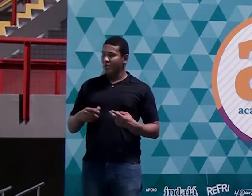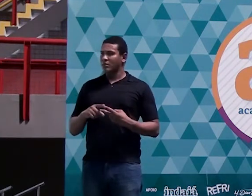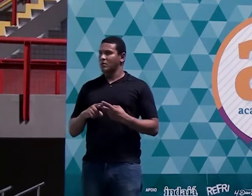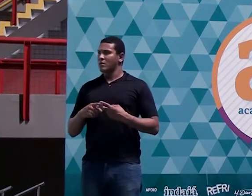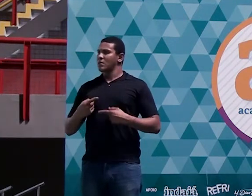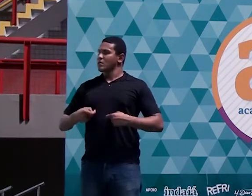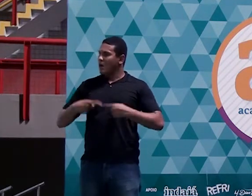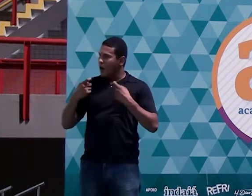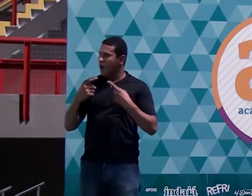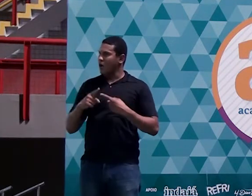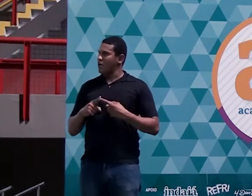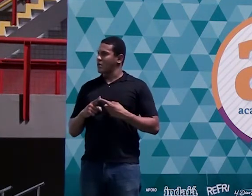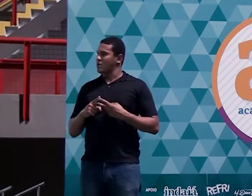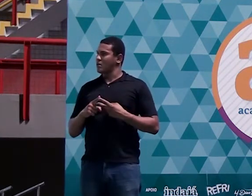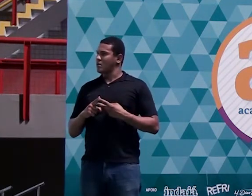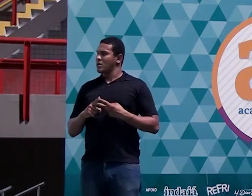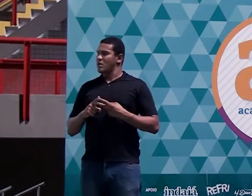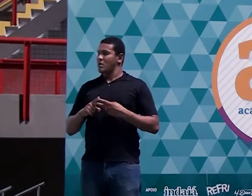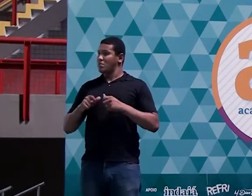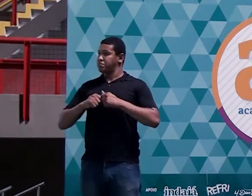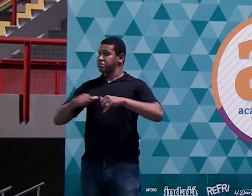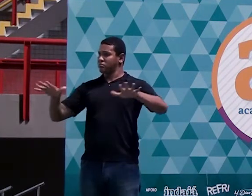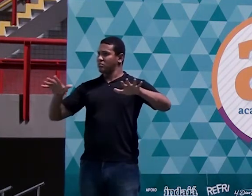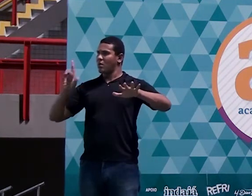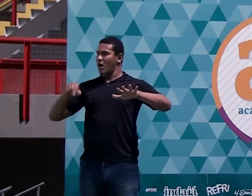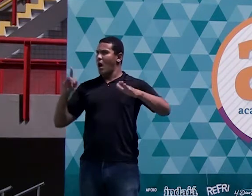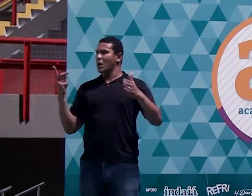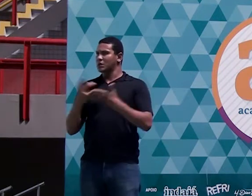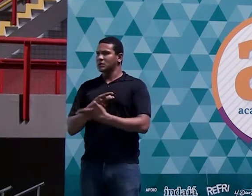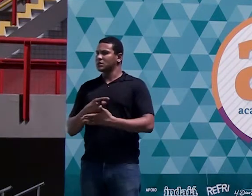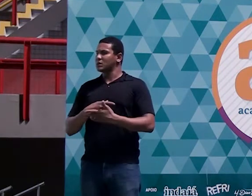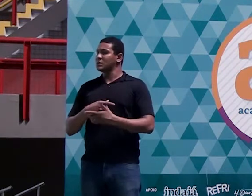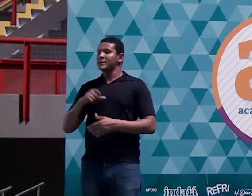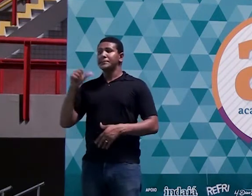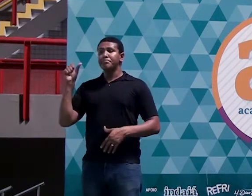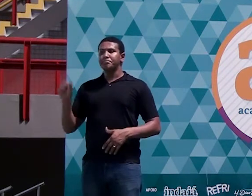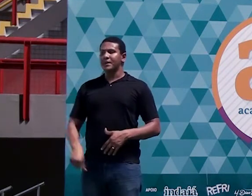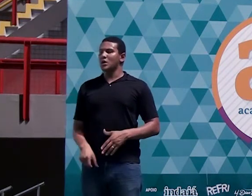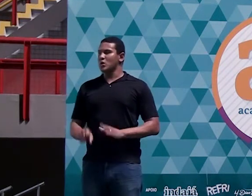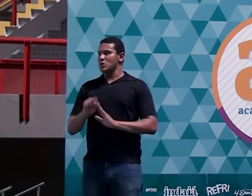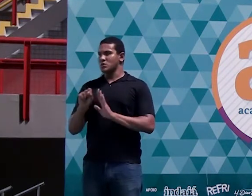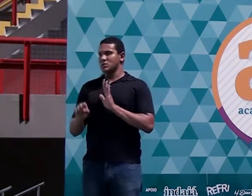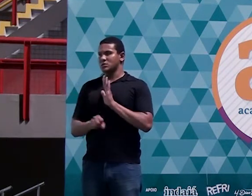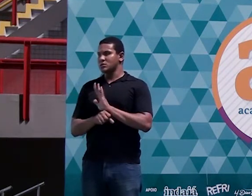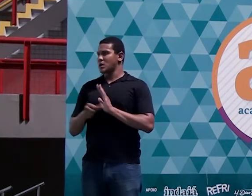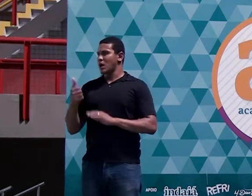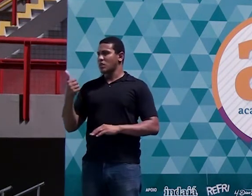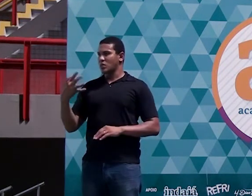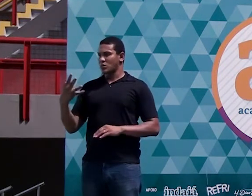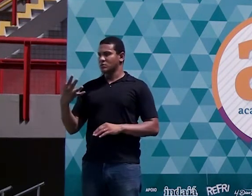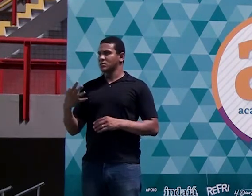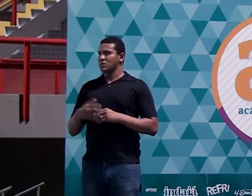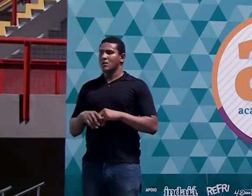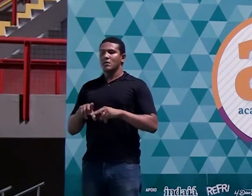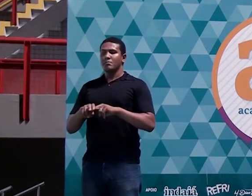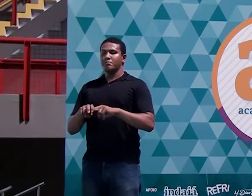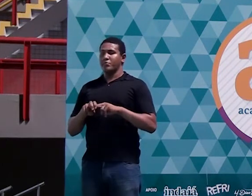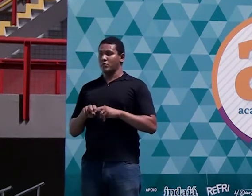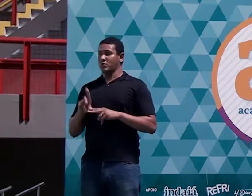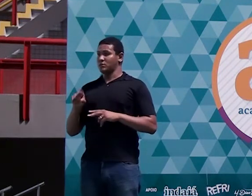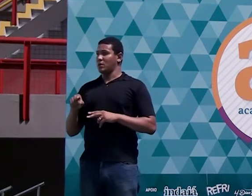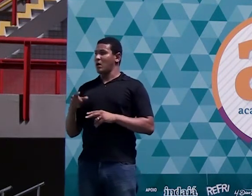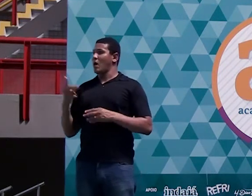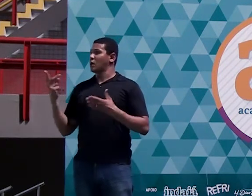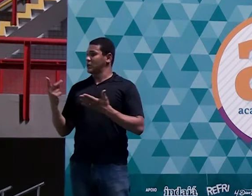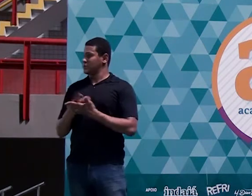elementos mais visíveis e terríveis do que se conhece como a crise do século XIV. Como consequência dessa crise na Baixa Idade